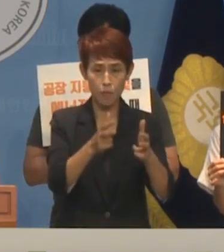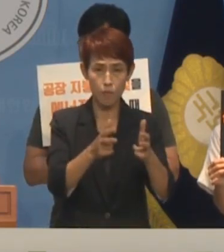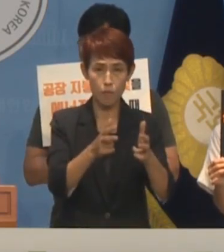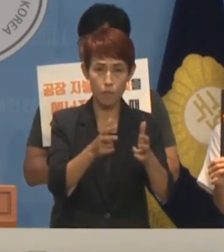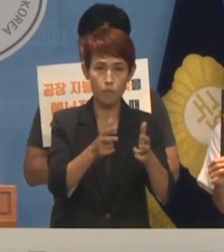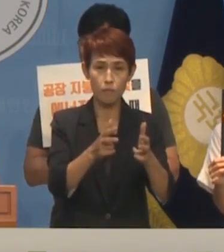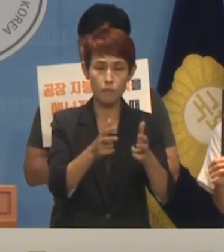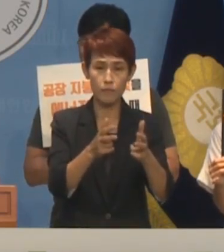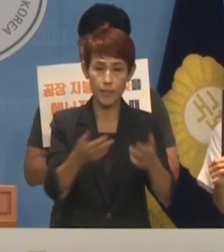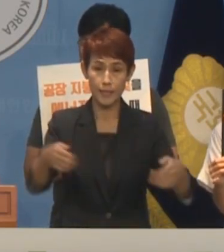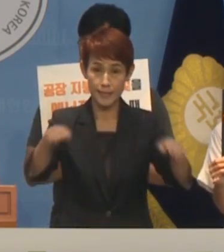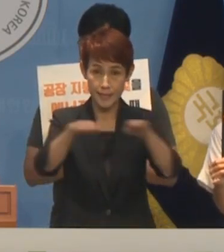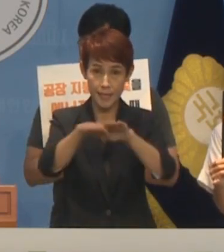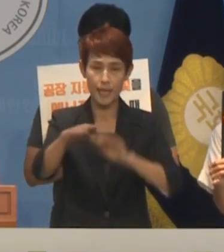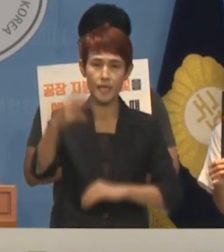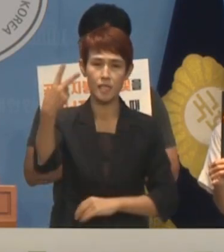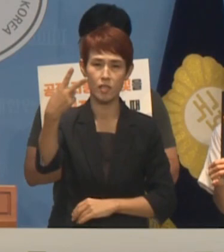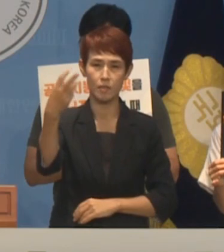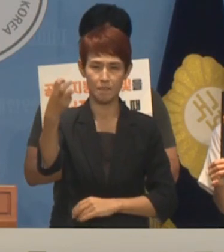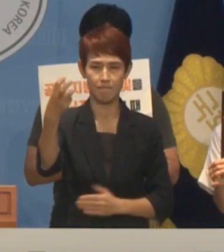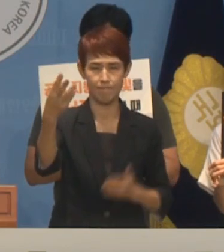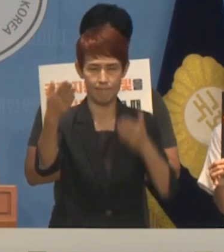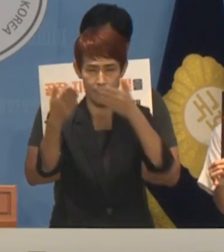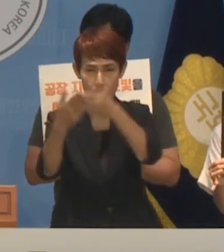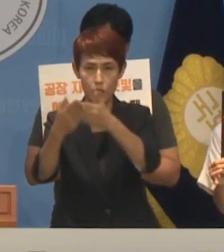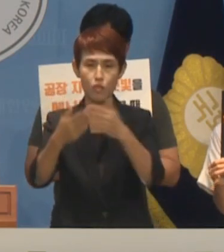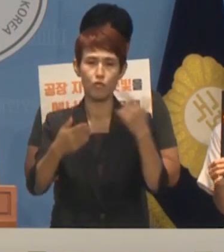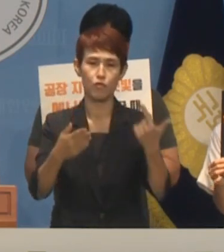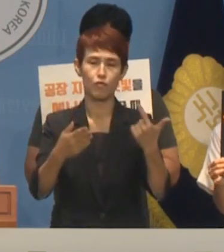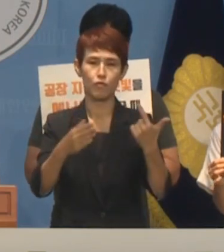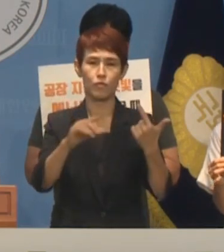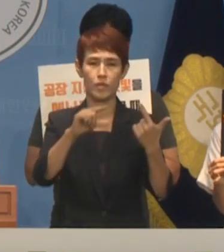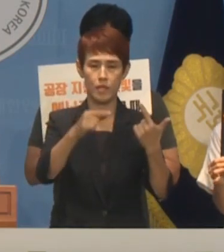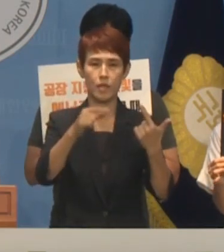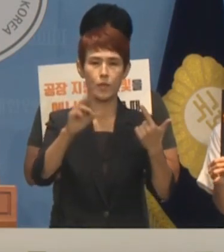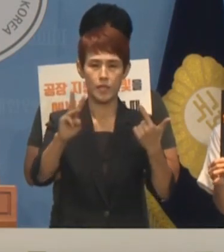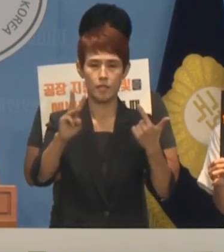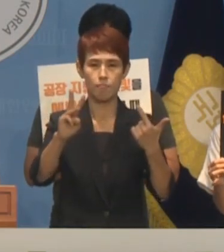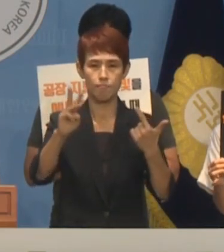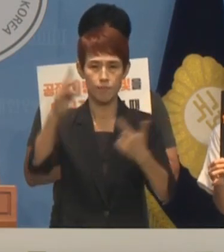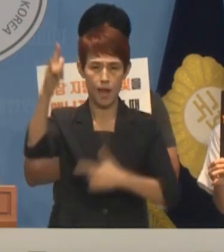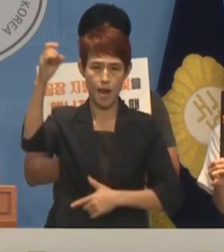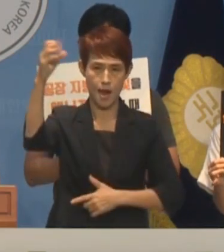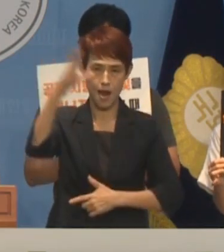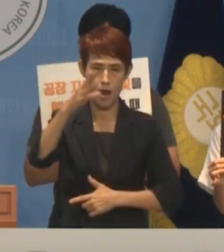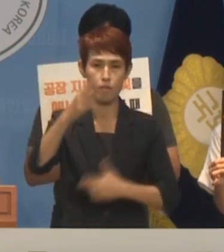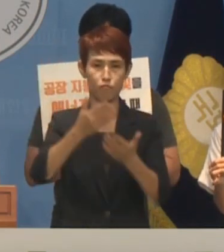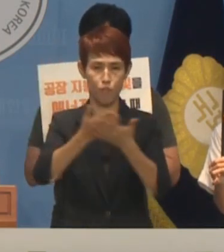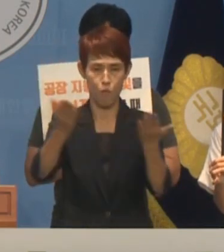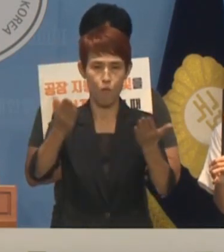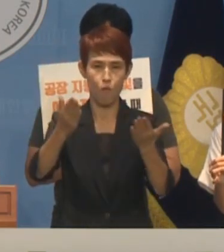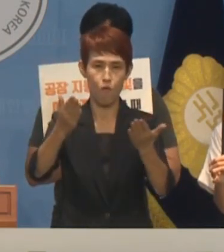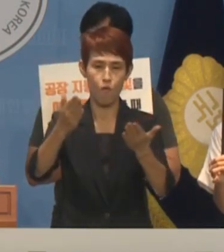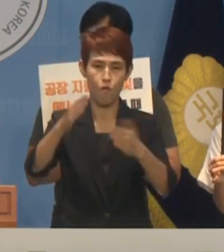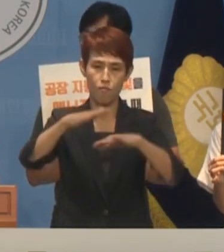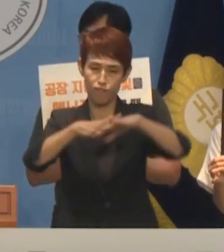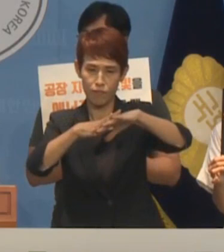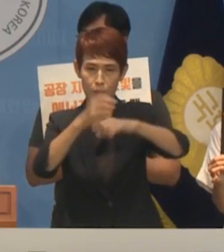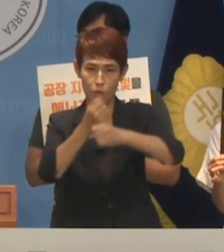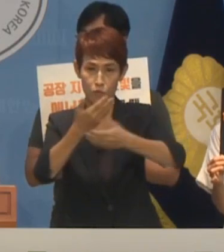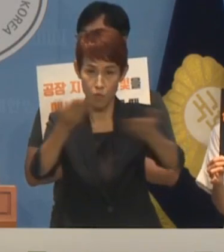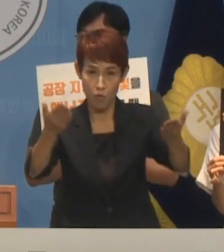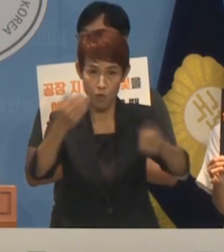산업단지에 2030년까지 6기가와트까지 태양광 발전 설비를 보급하겠다는 계획을 내놓고 있지만, 현실은